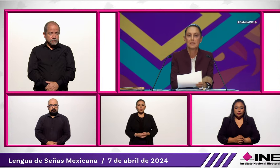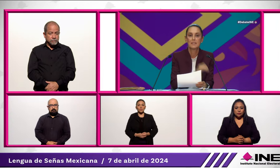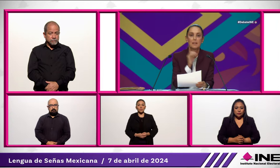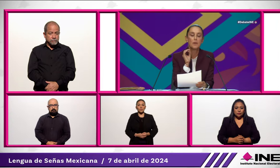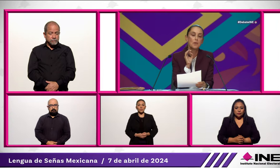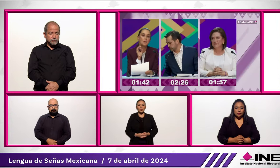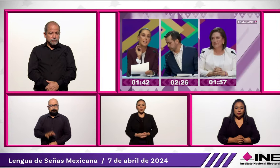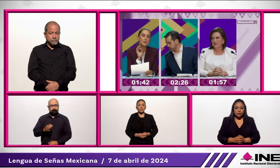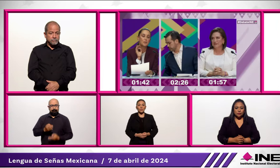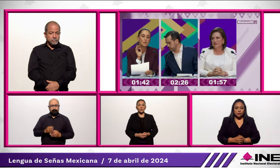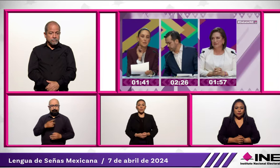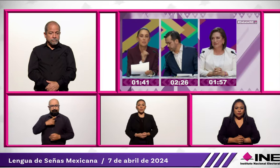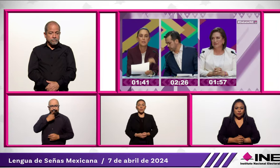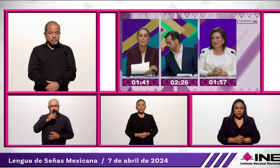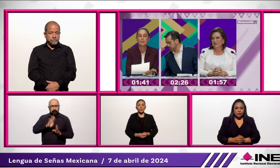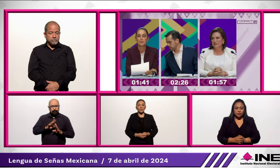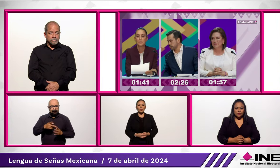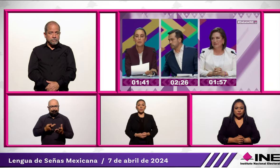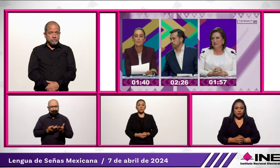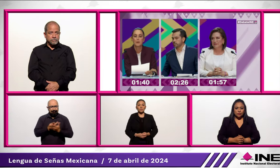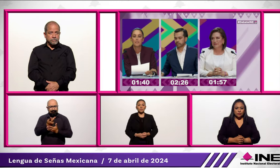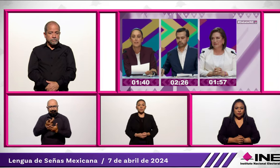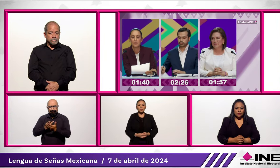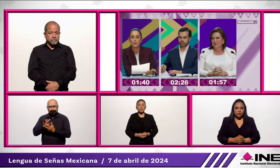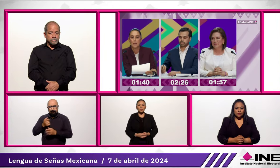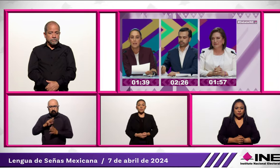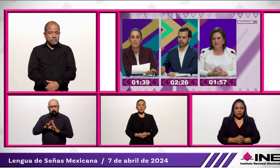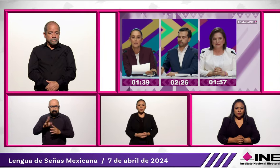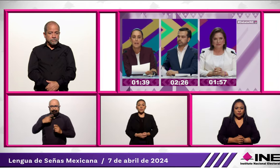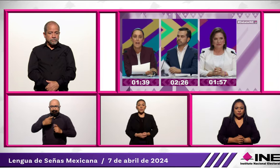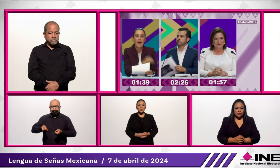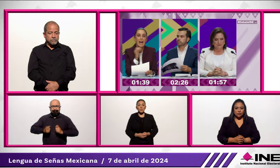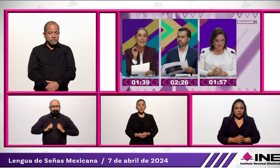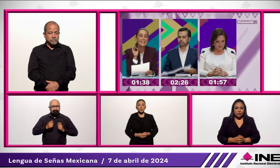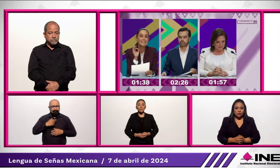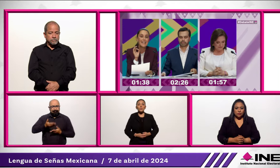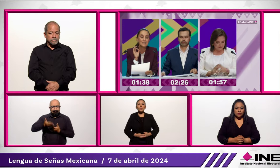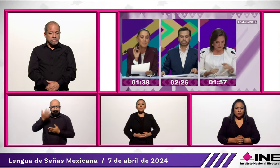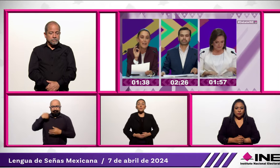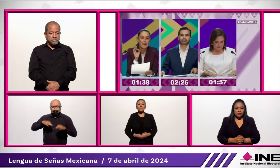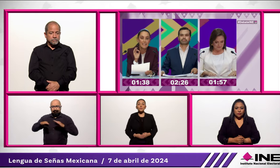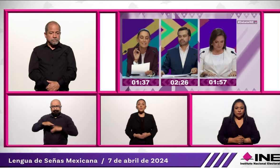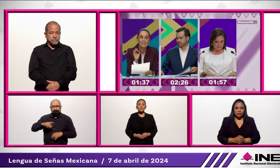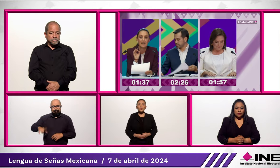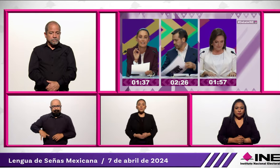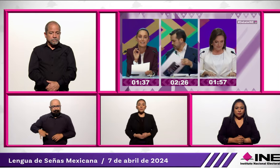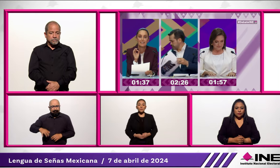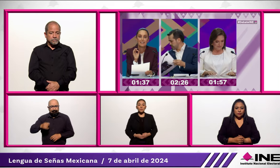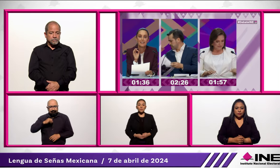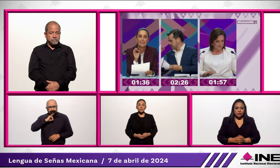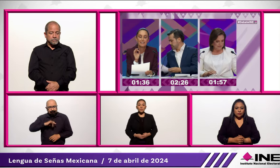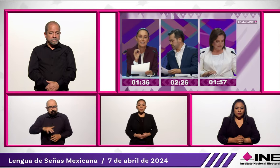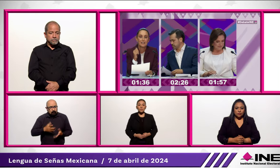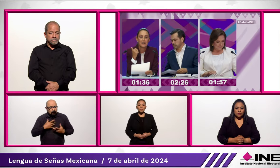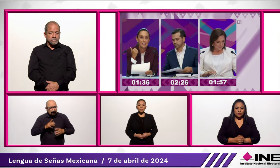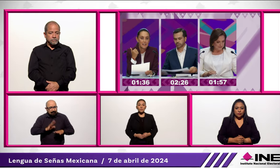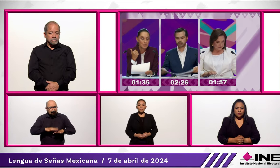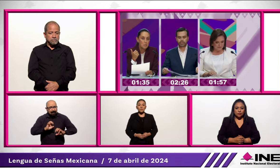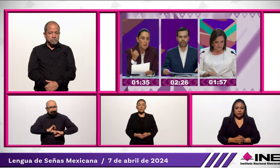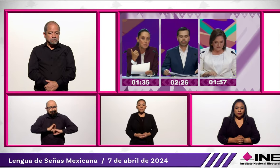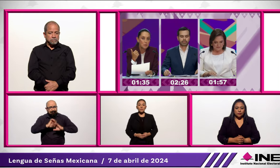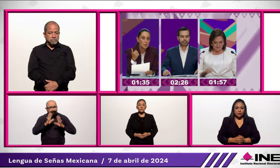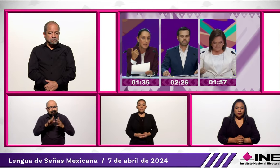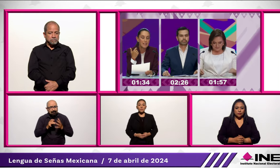premios, los reconocimientos que tuve como jefa de gobierno a la transparencia en